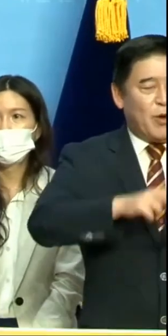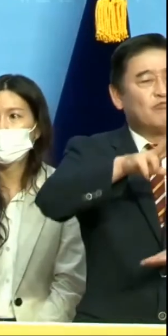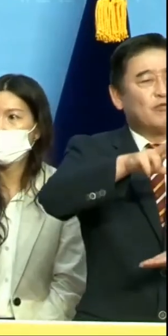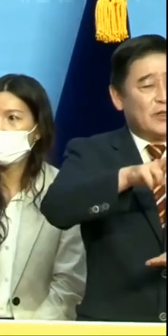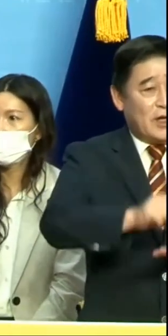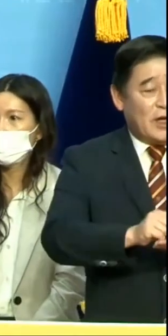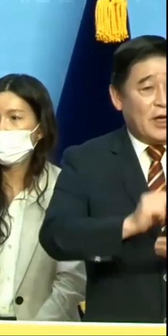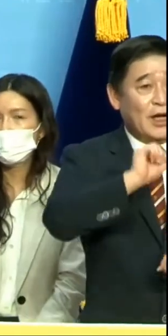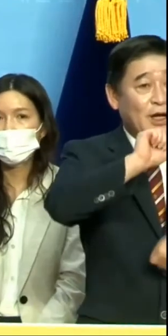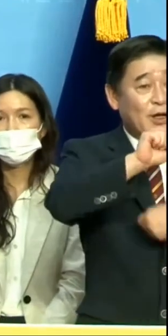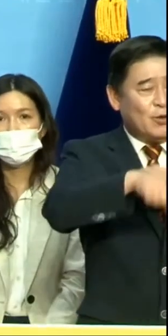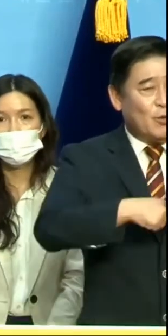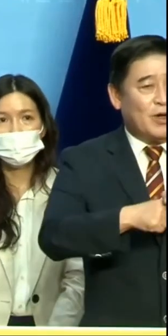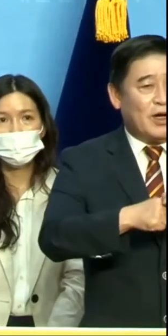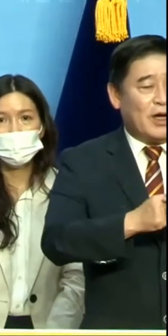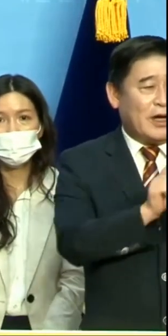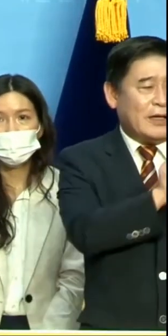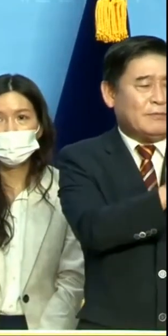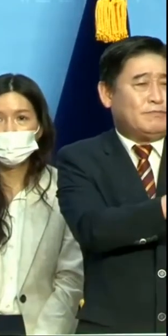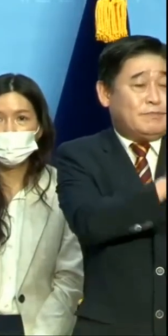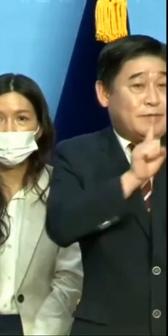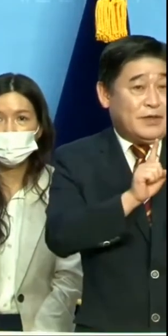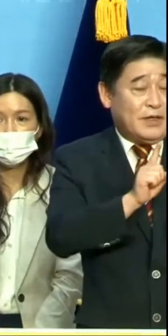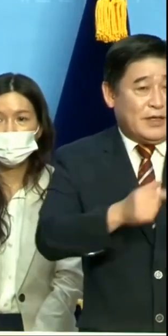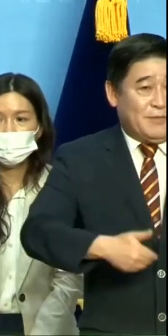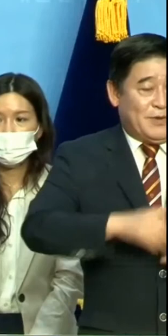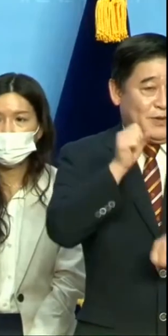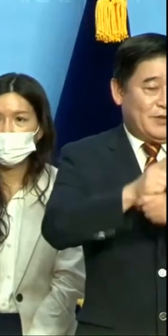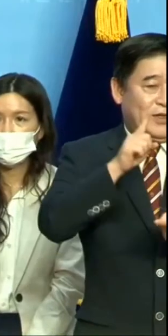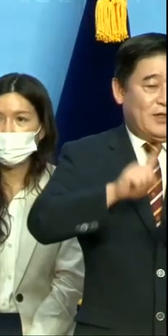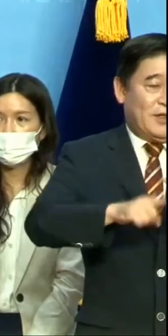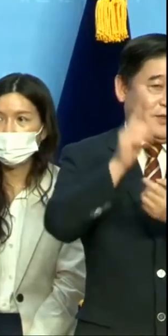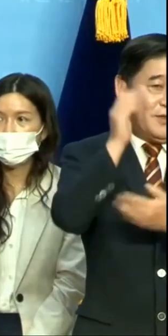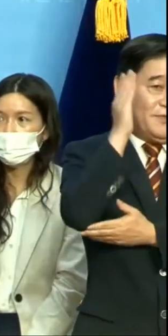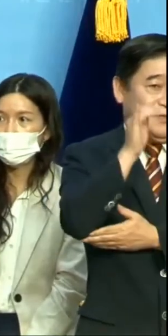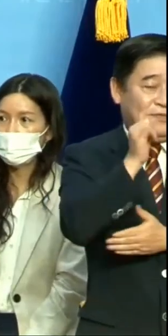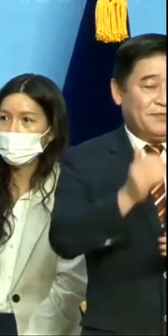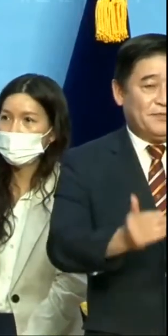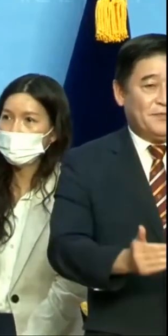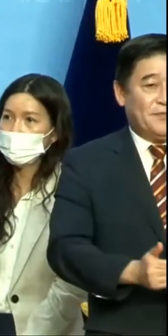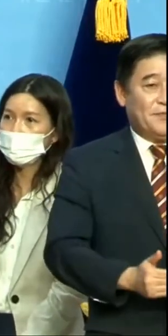동물 과일 생태적 거리두기 필요성을 말씀해 주시겠습니까 다